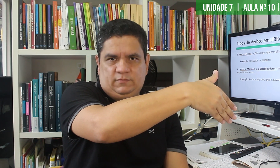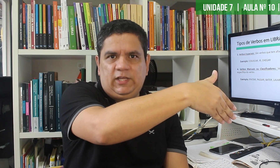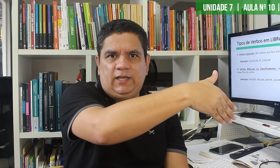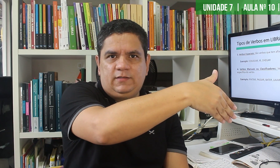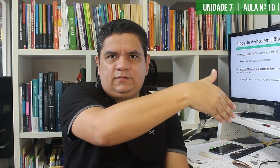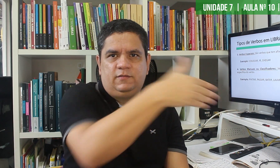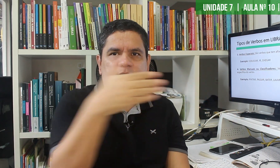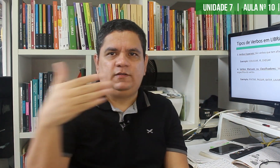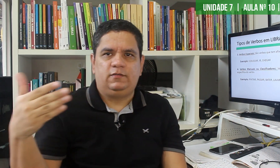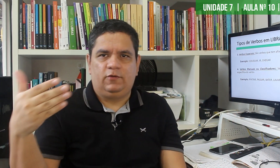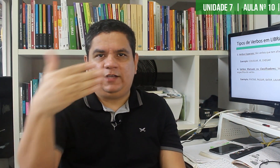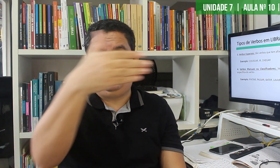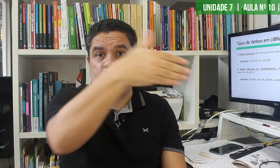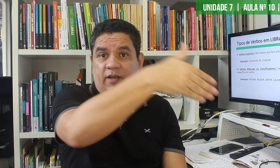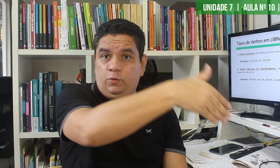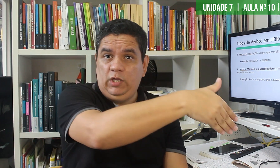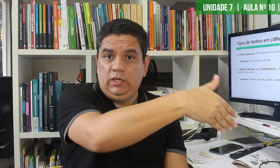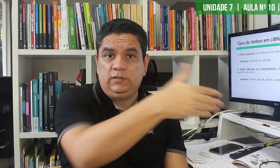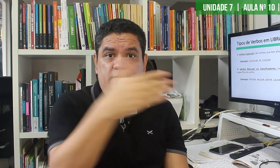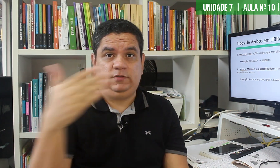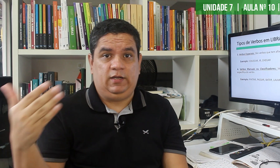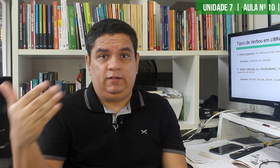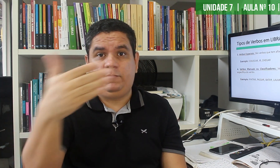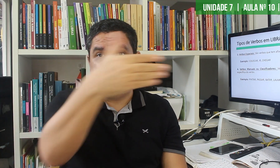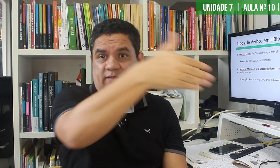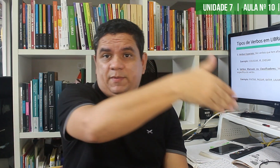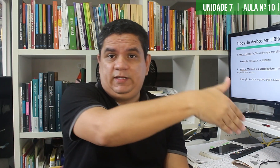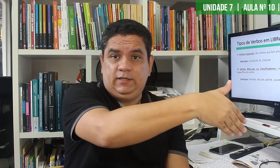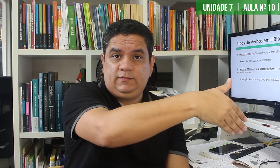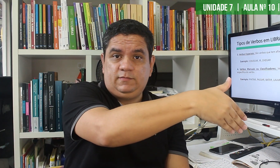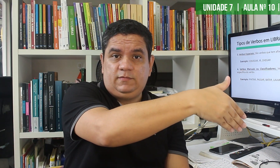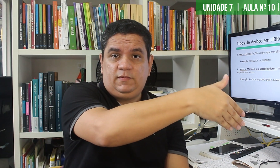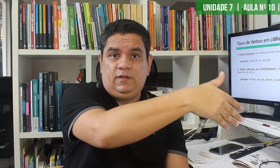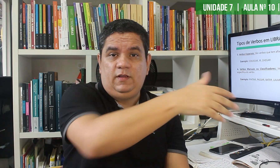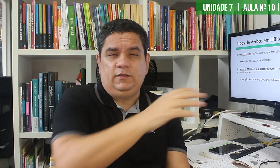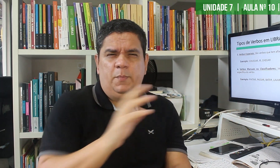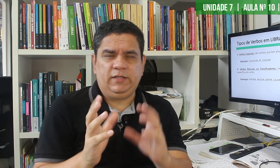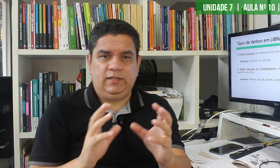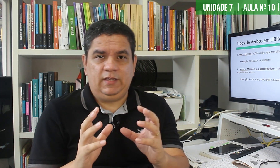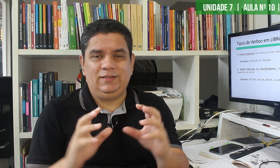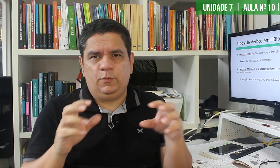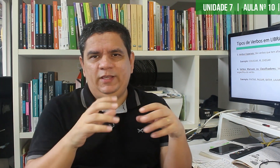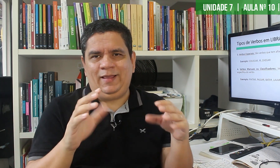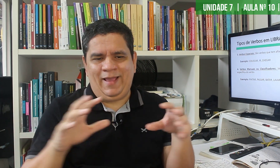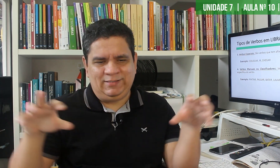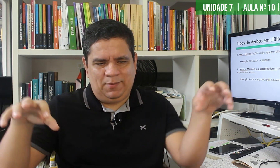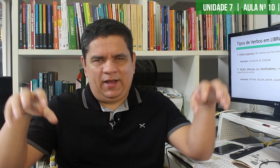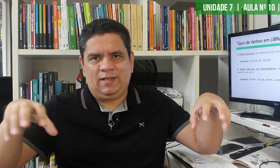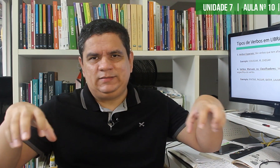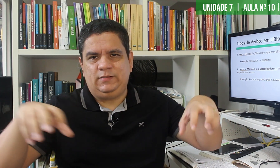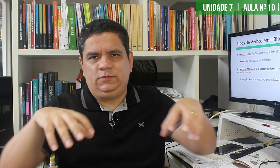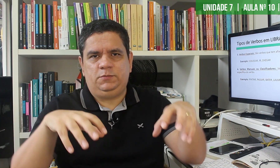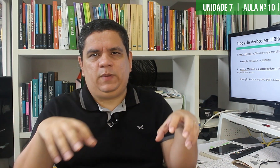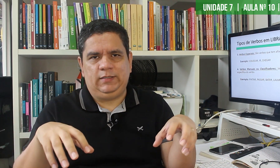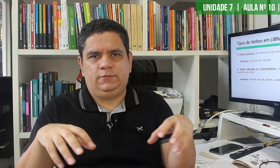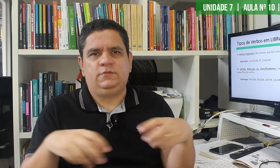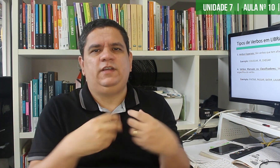tá? No caso do verbo ir, tá? Ele foi até Maria. Deu para entender? Então, essa marcação de espaço é que